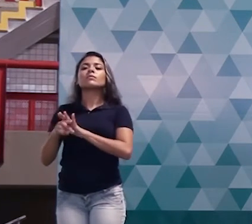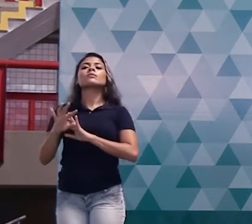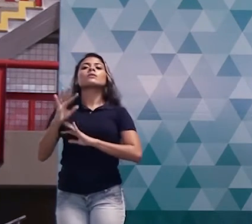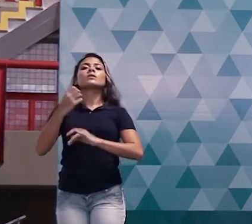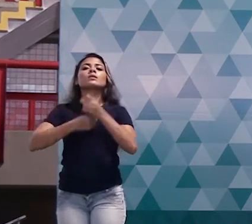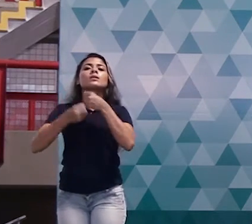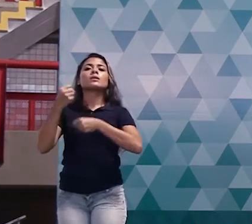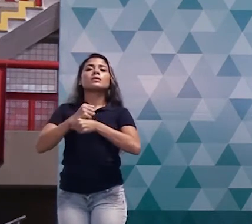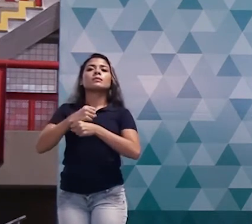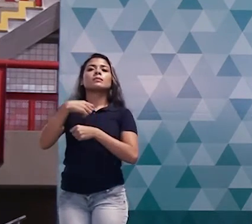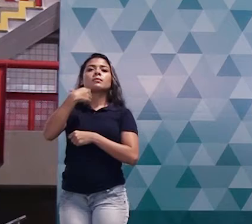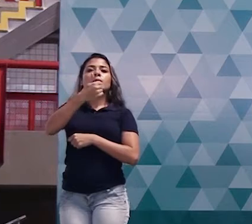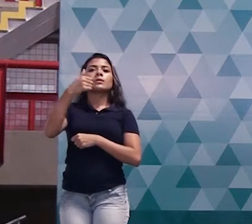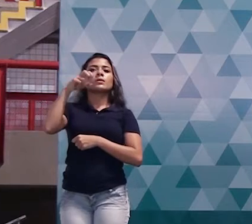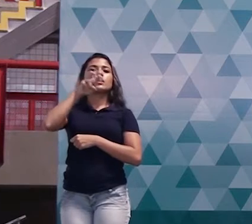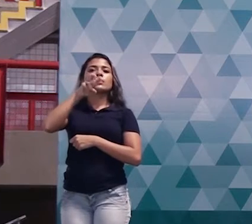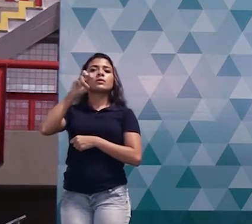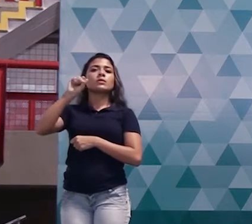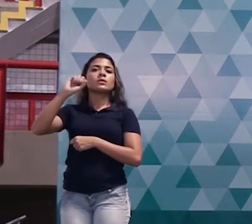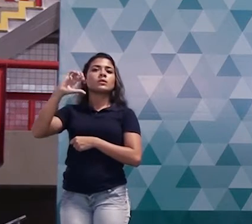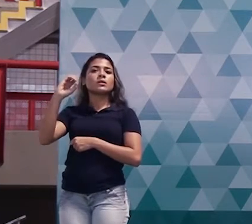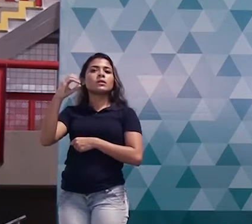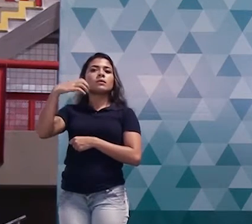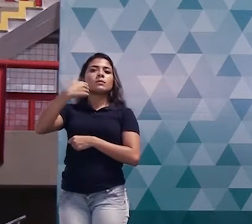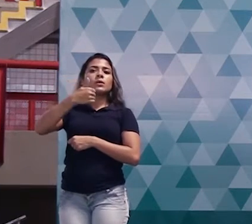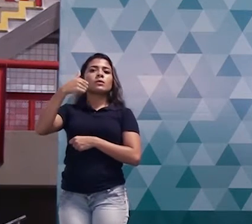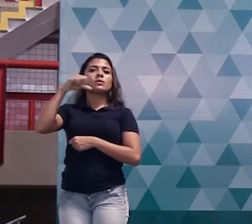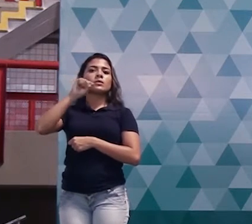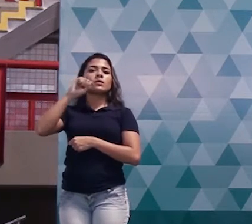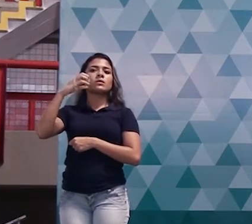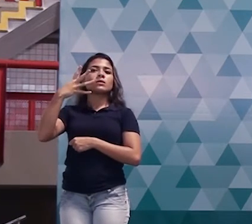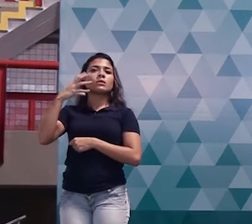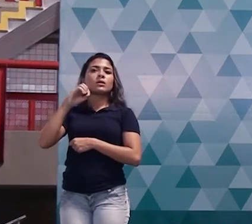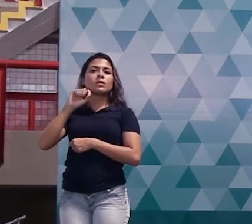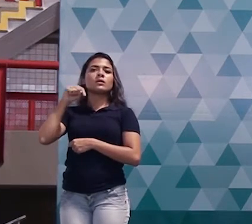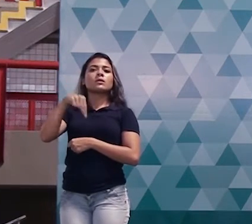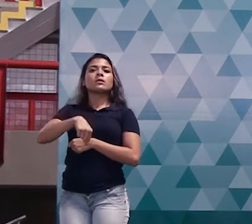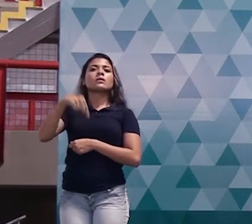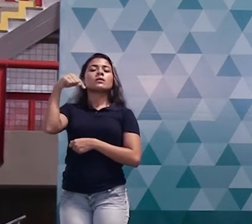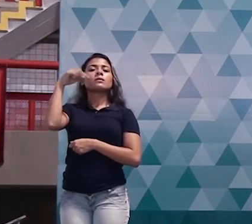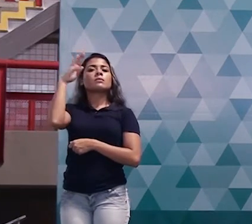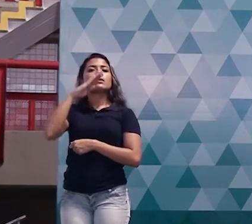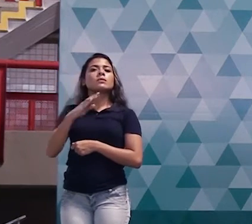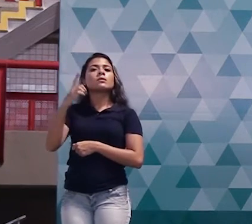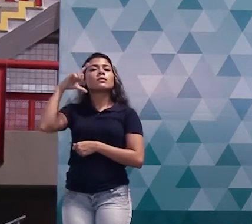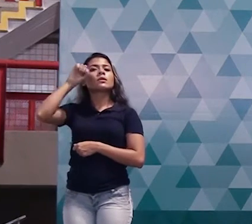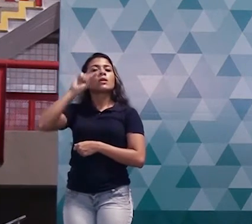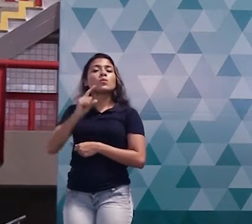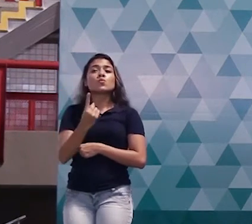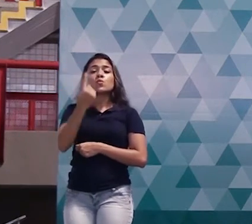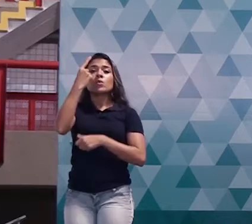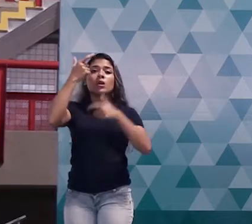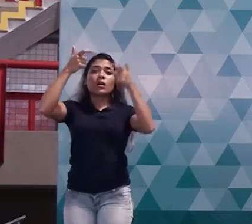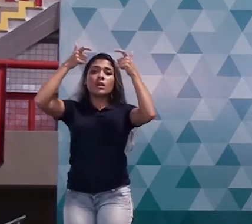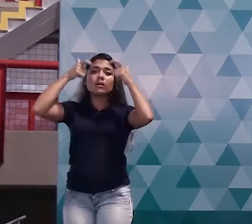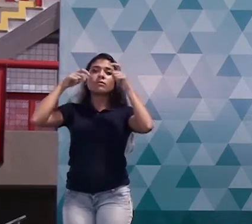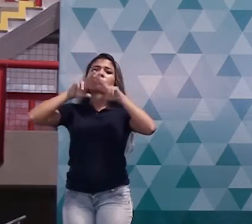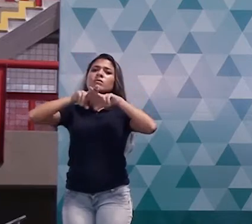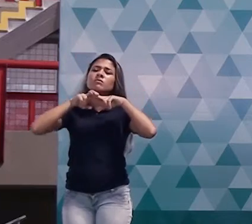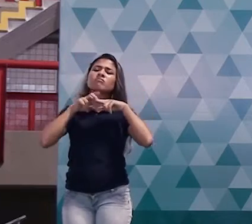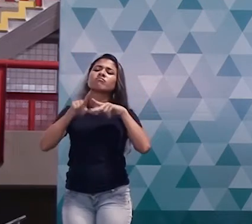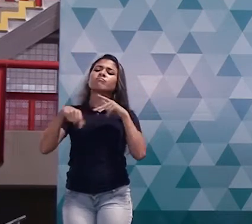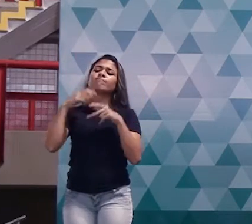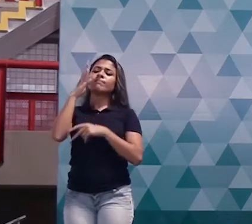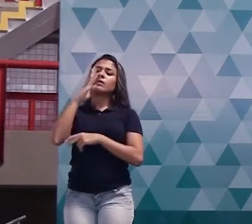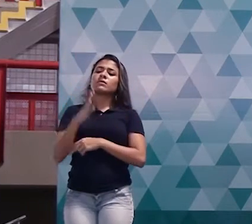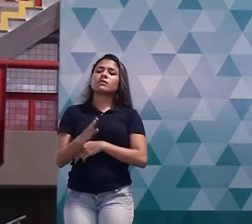União Ibérica. Portugal e Espanha passaram a fazer parte de um único reino. E aí o Brasil ficou abandonado, porque a Espanha só se